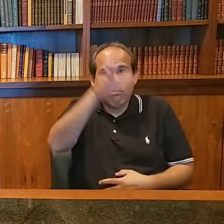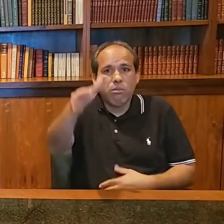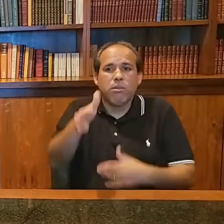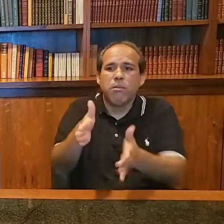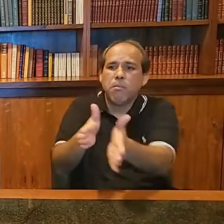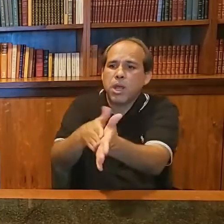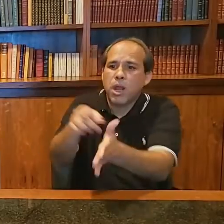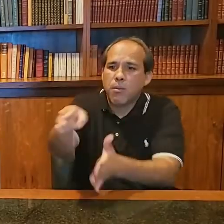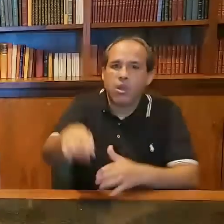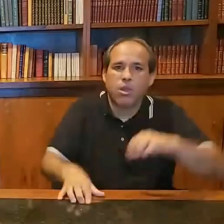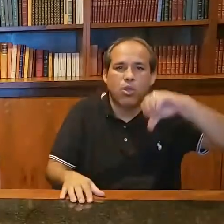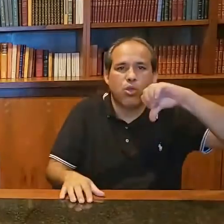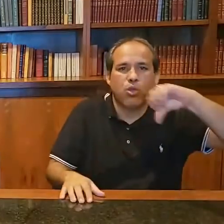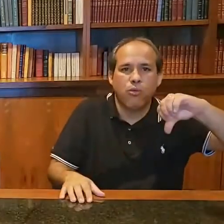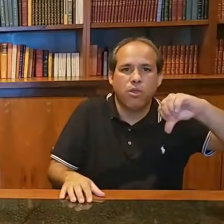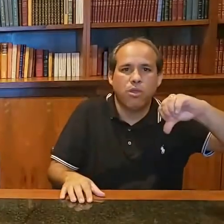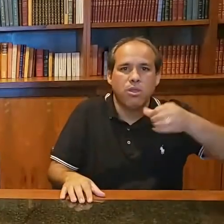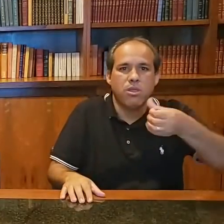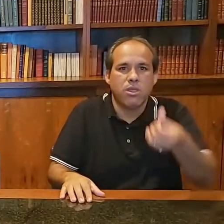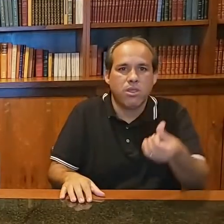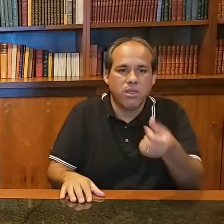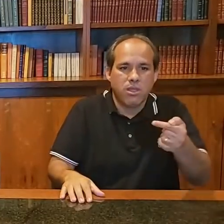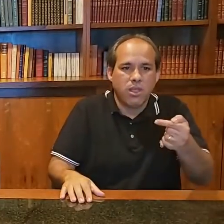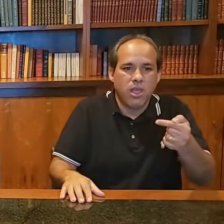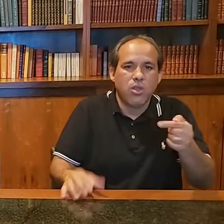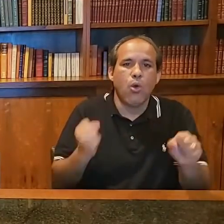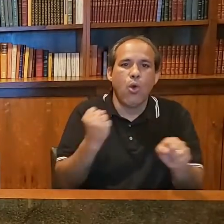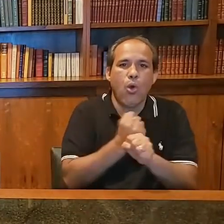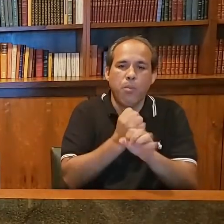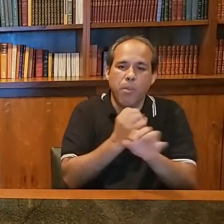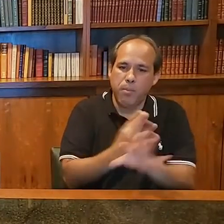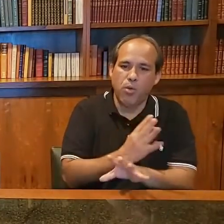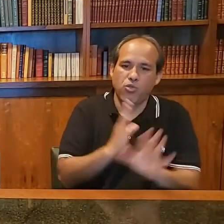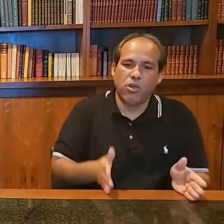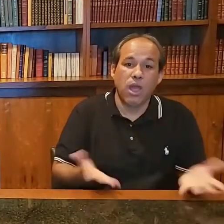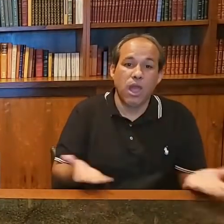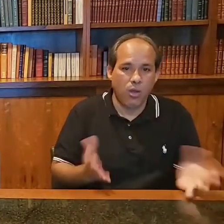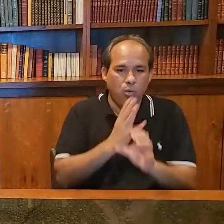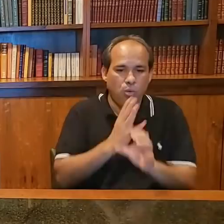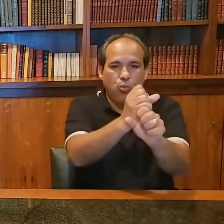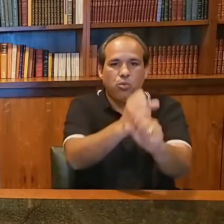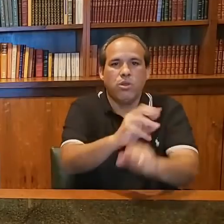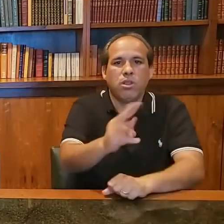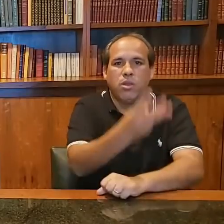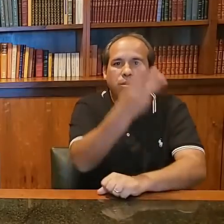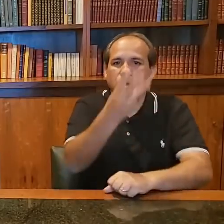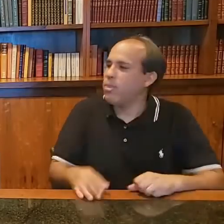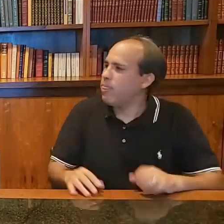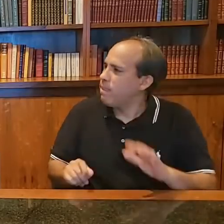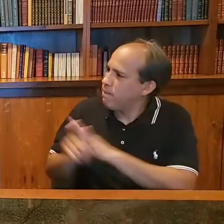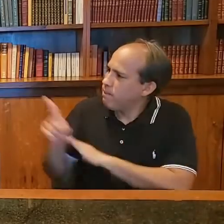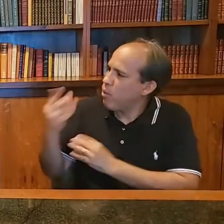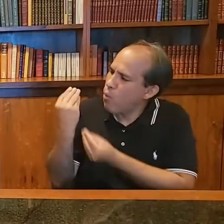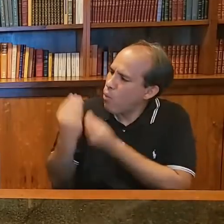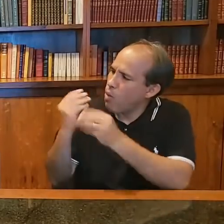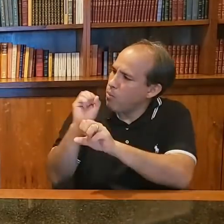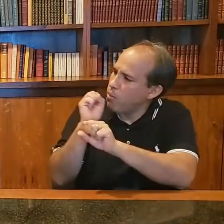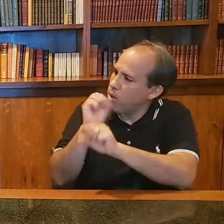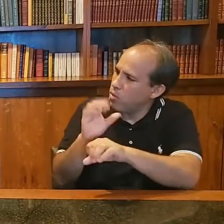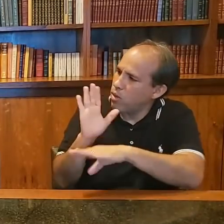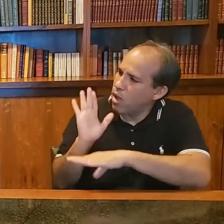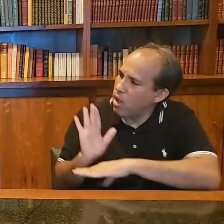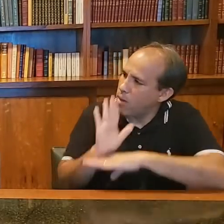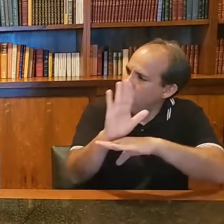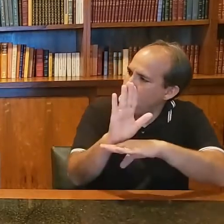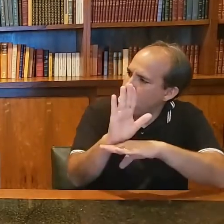inauguração. 967 obras, agora já estamos em 3 mil. Como é que a educação, o Ministério, colaborou na questão